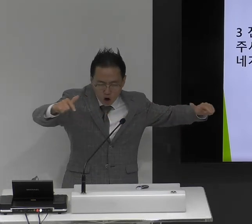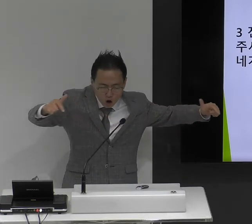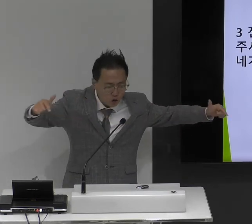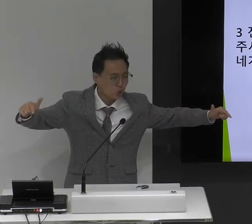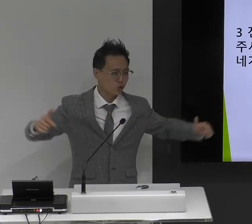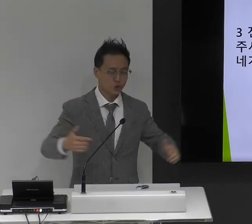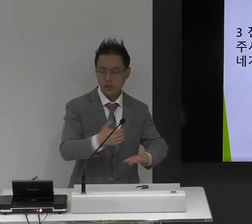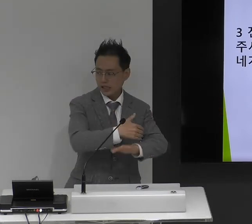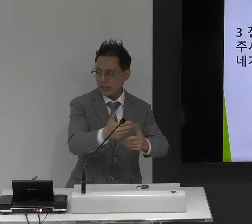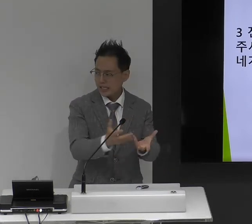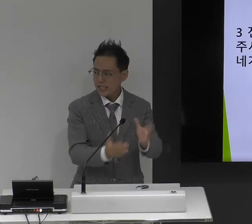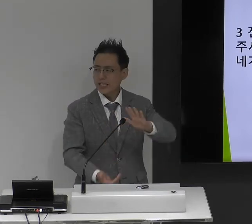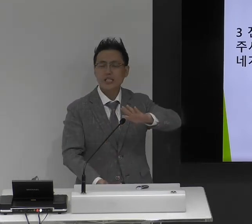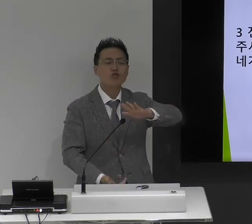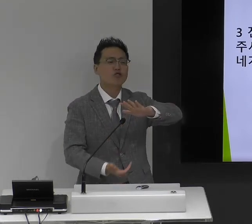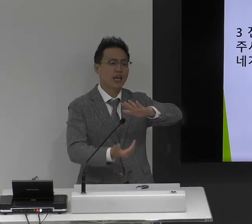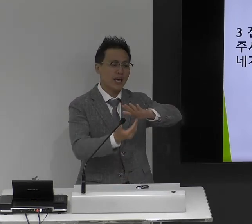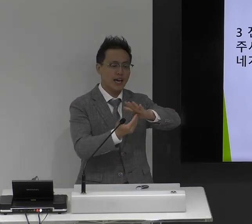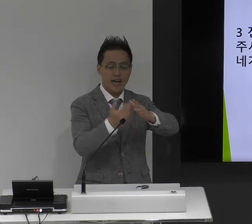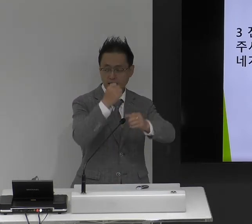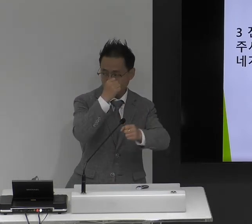여러 족속을 이루게 하시고,